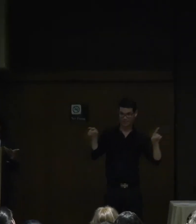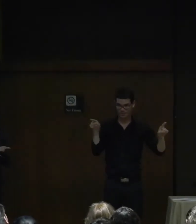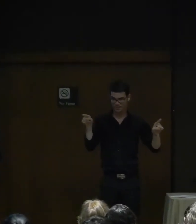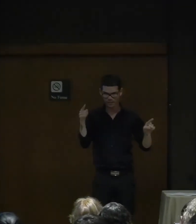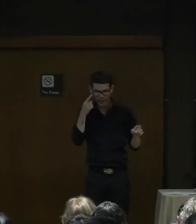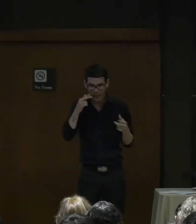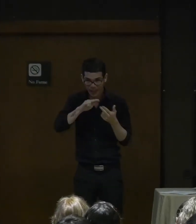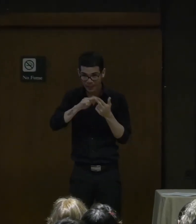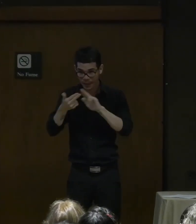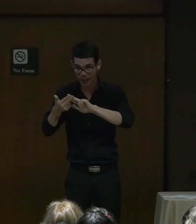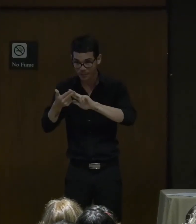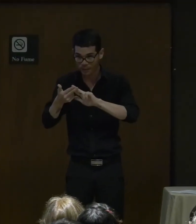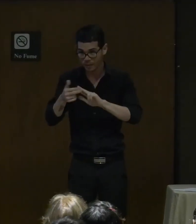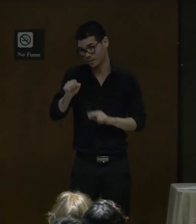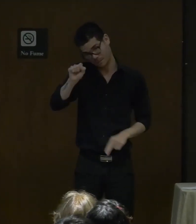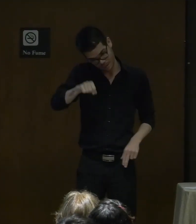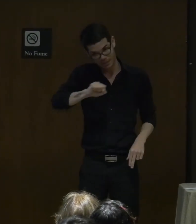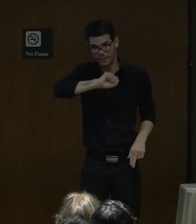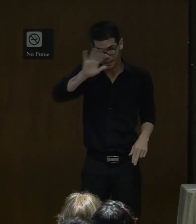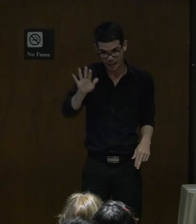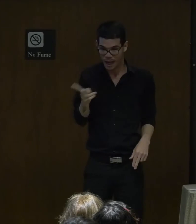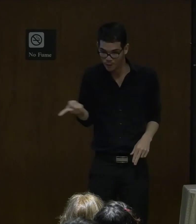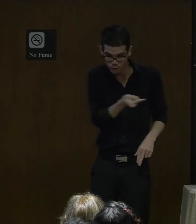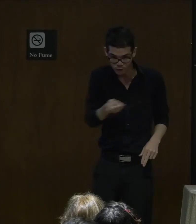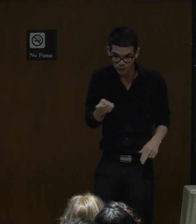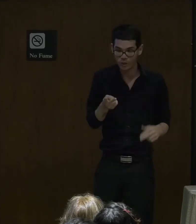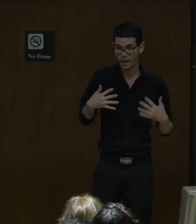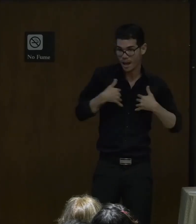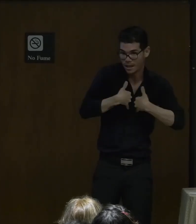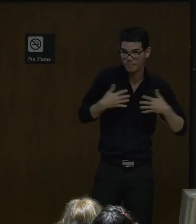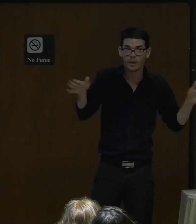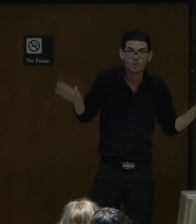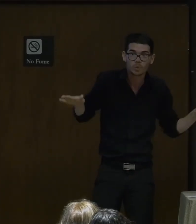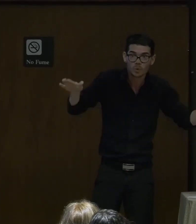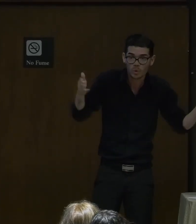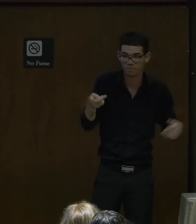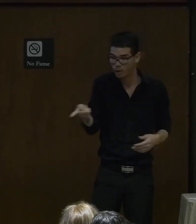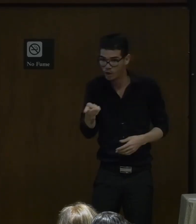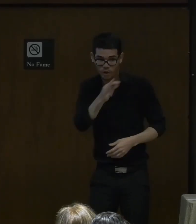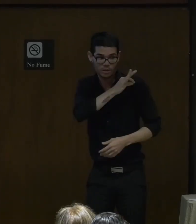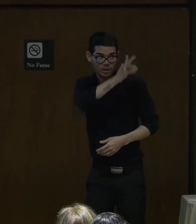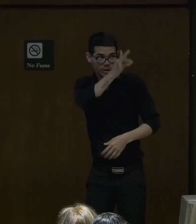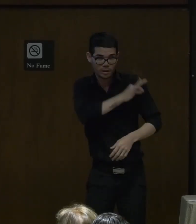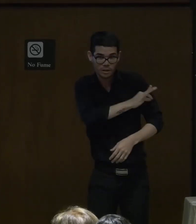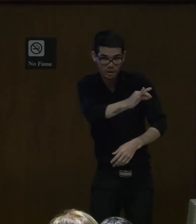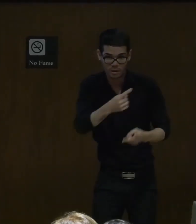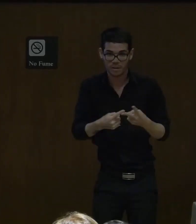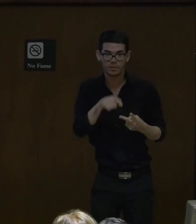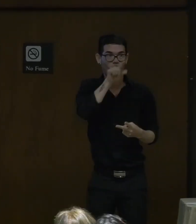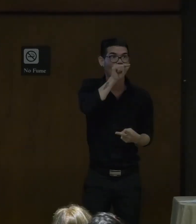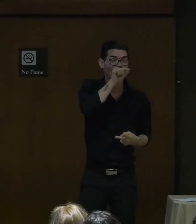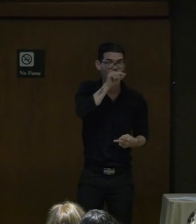sí están relacionadas en el significado porque los dos son aves, los dos tienen plumas, los dos tienen pico. Entonces ahí